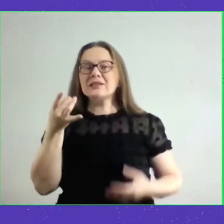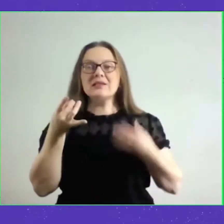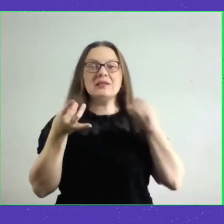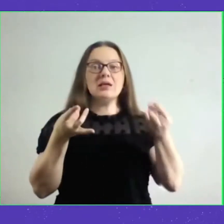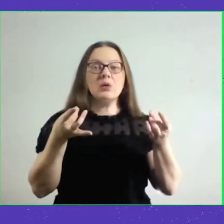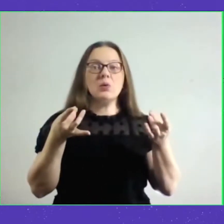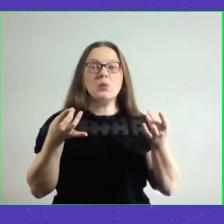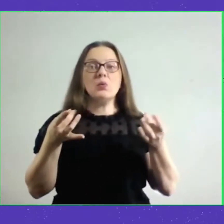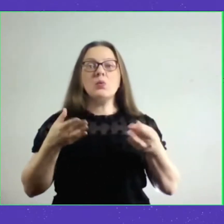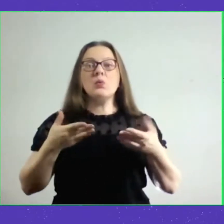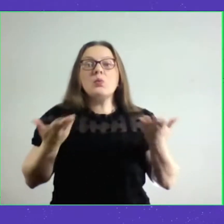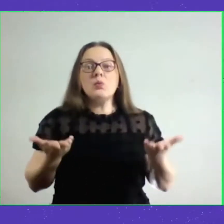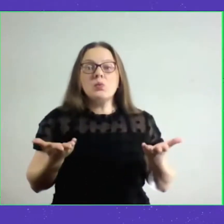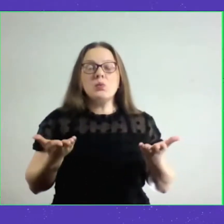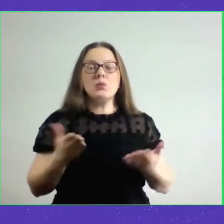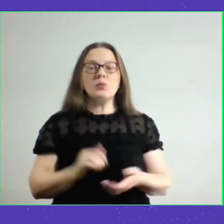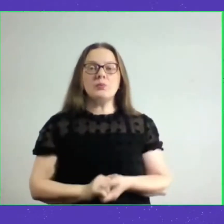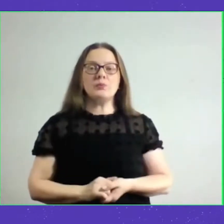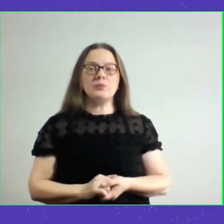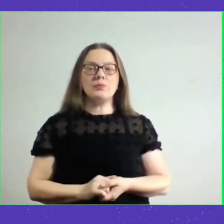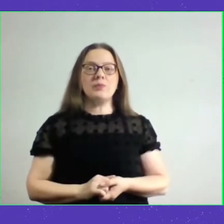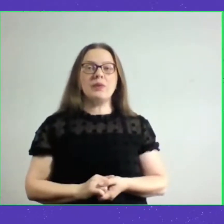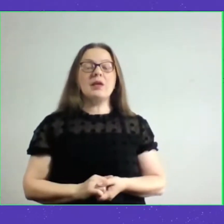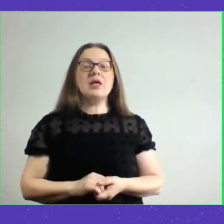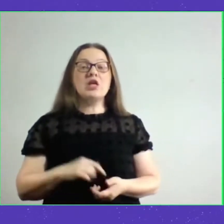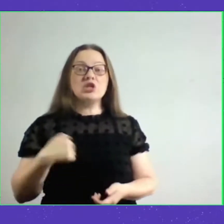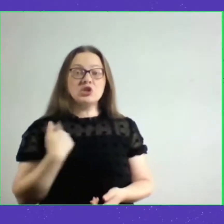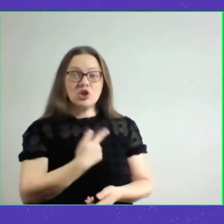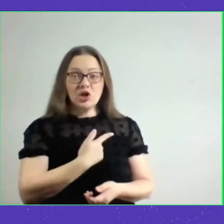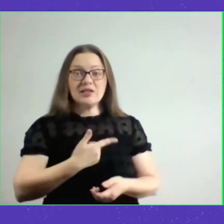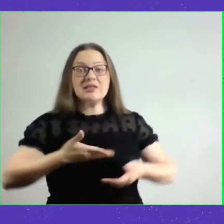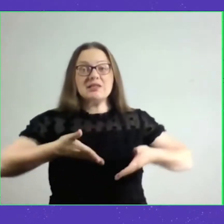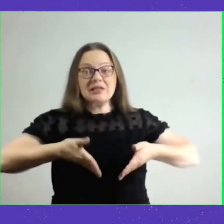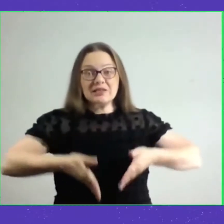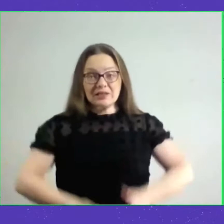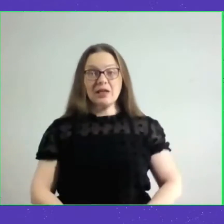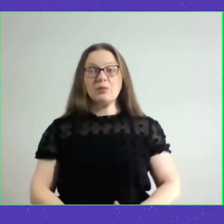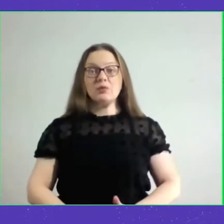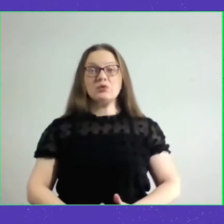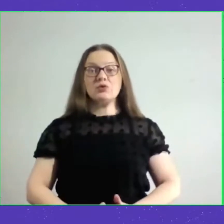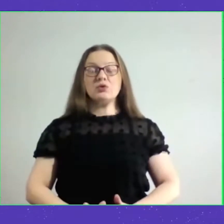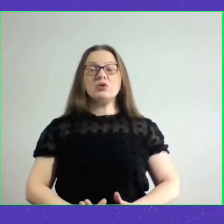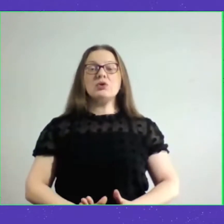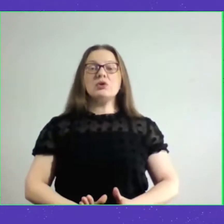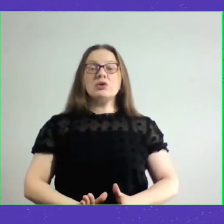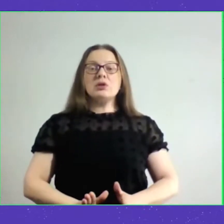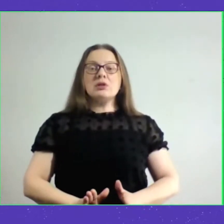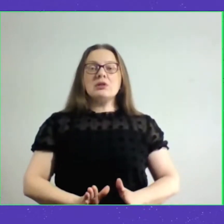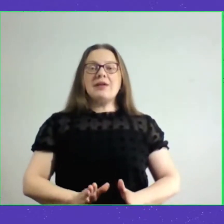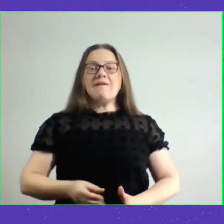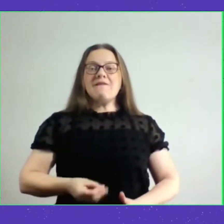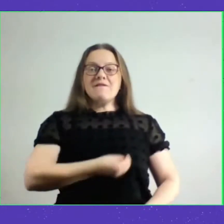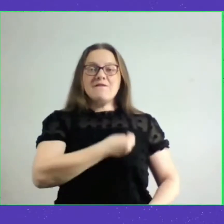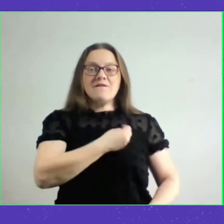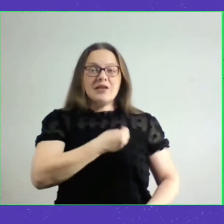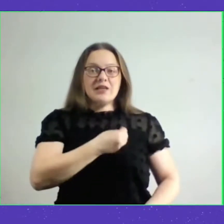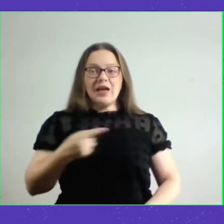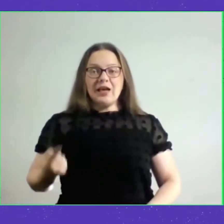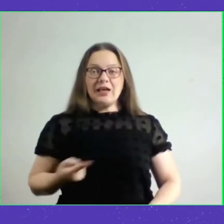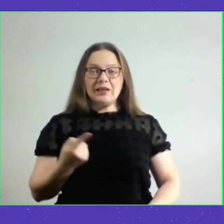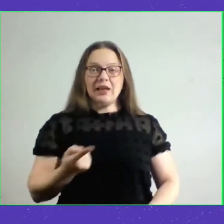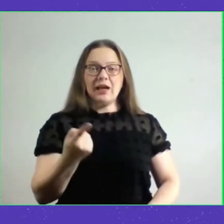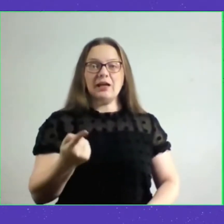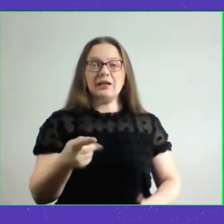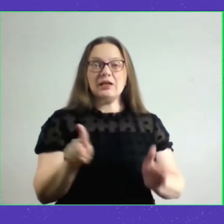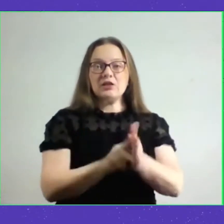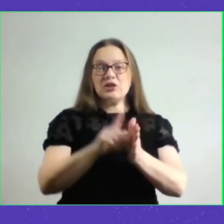corruptível, mas nós somos gerados de semente incorruptível, mediante a palavra de Deus, a qual vive